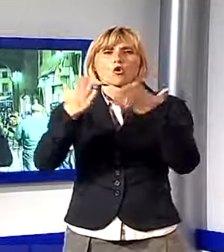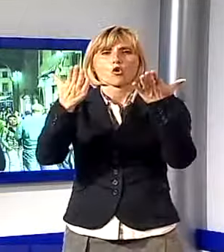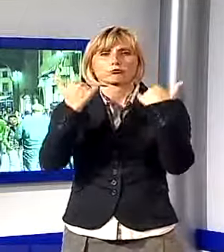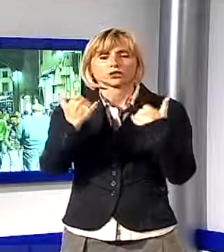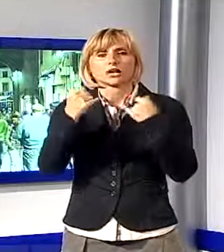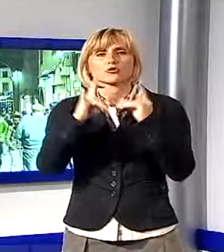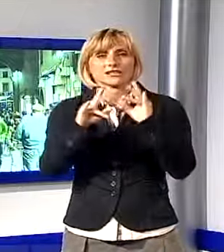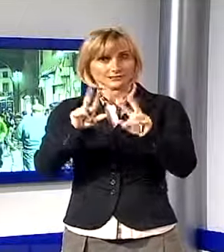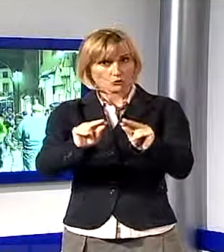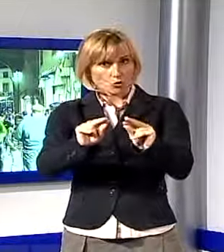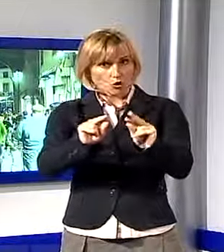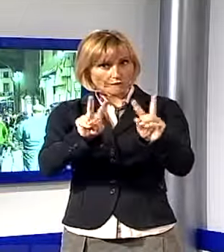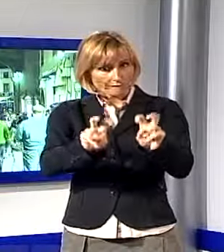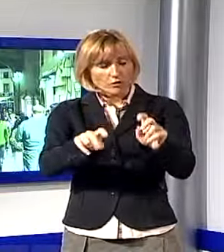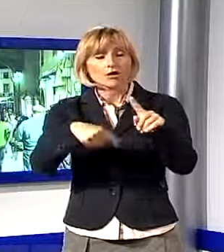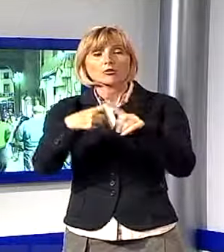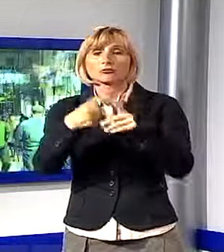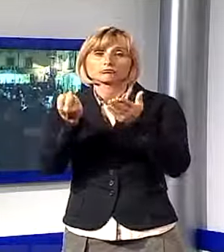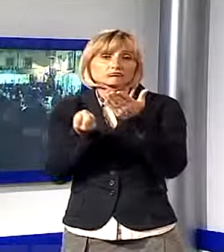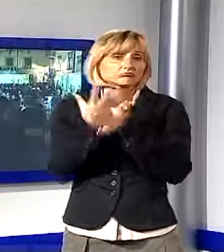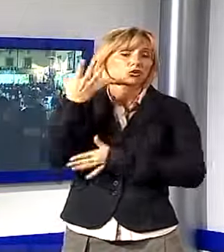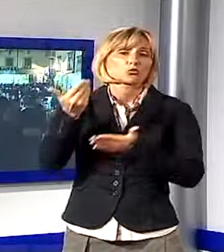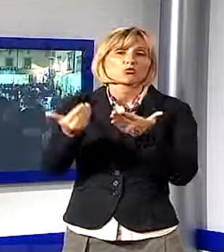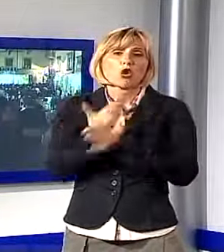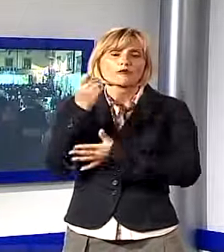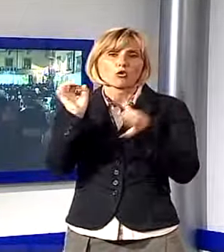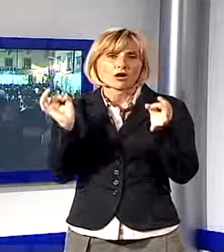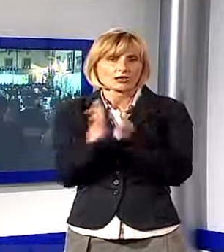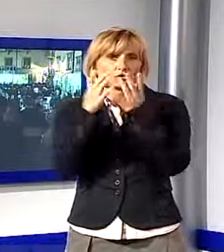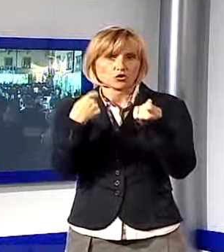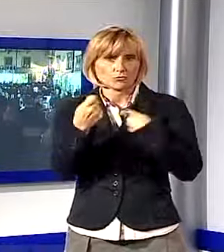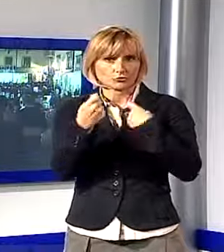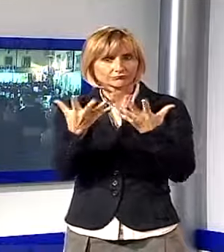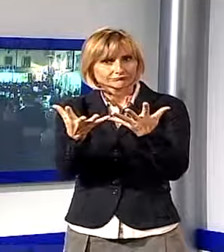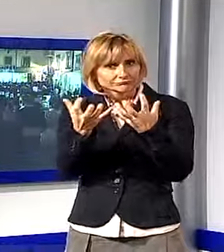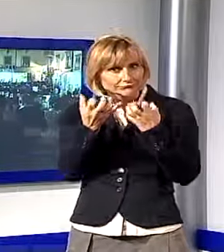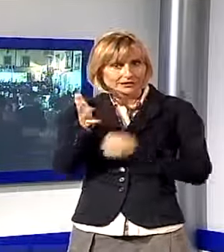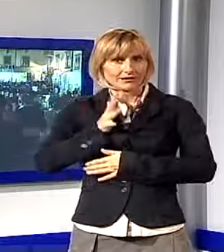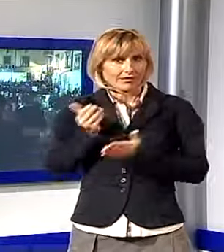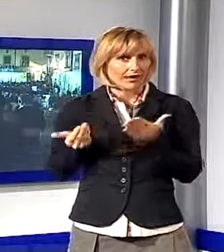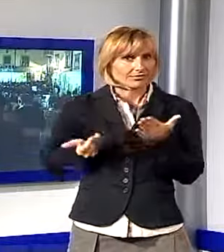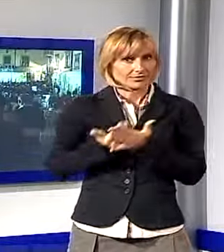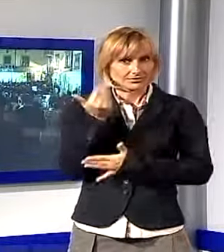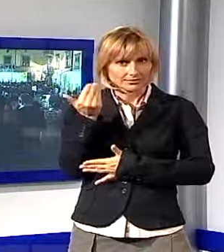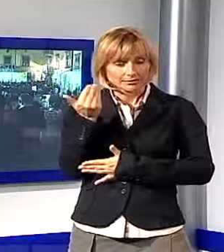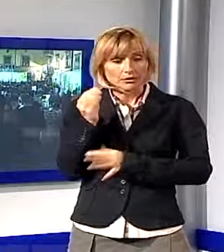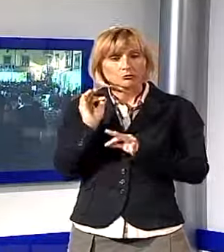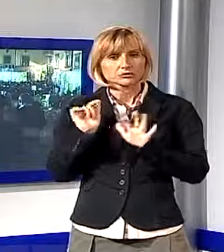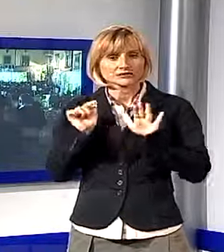sia nell'intenzione di creare nuove opportunità commerciali e attrarre nuovi potenziali clienti. Non a caso la settimana è diventata anche un